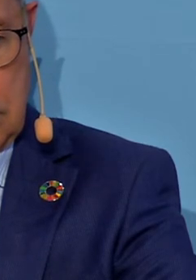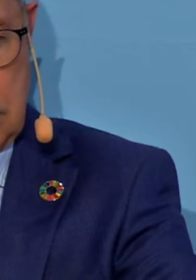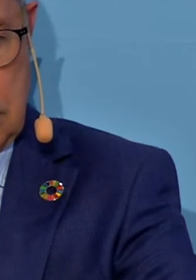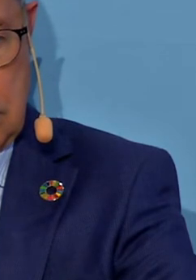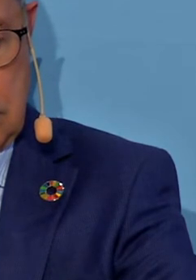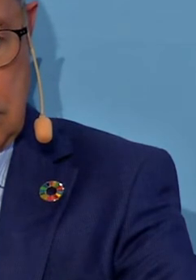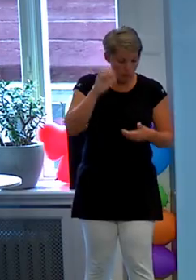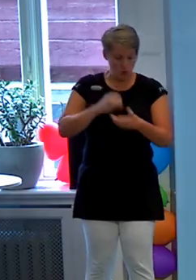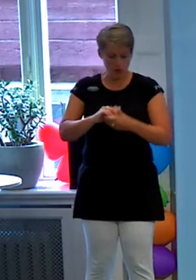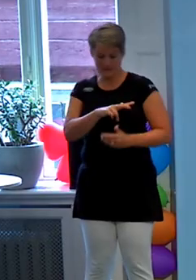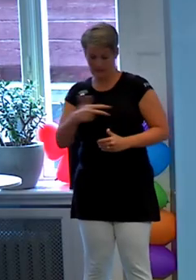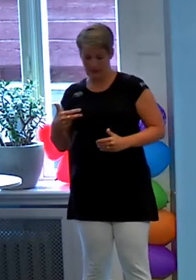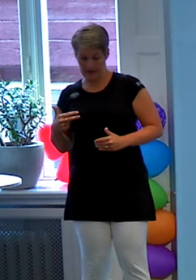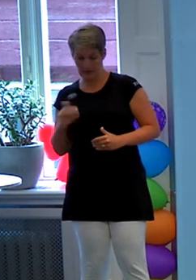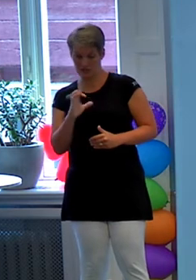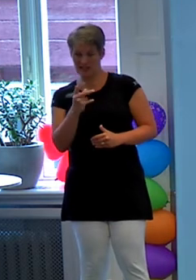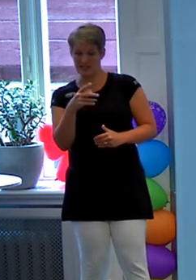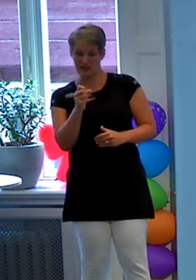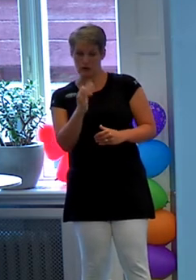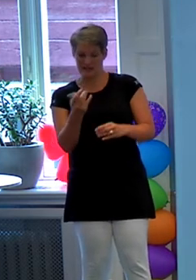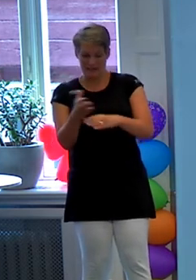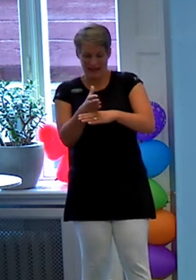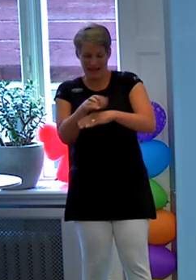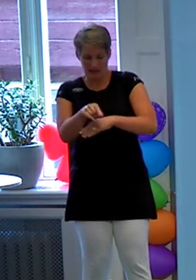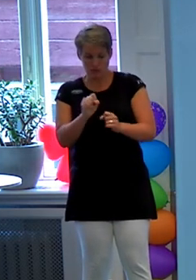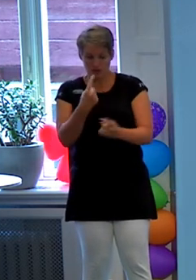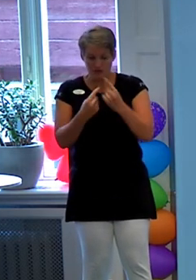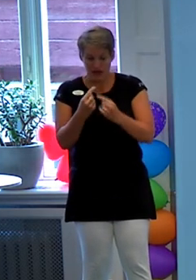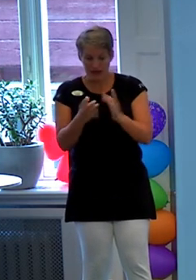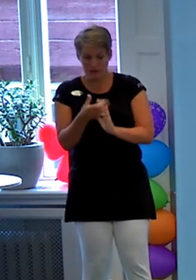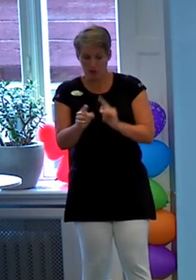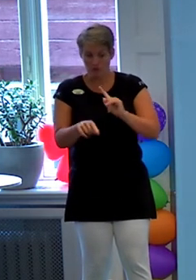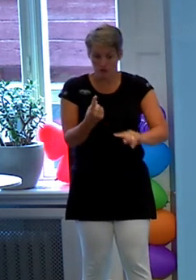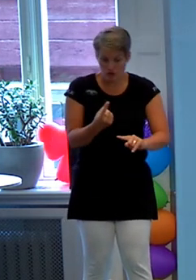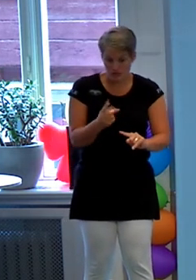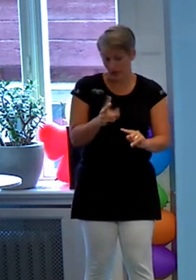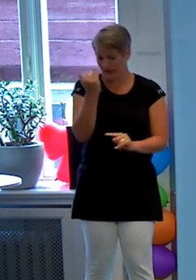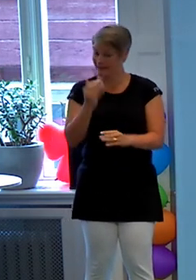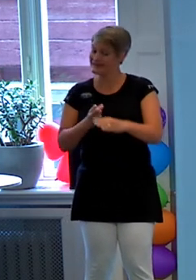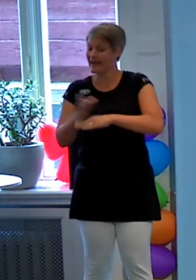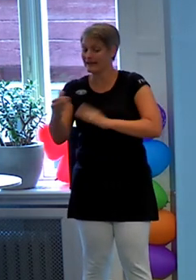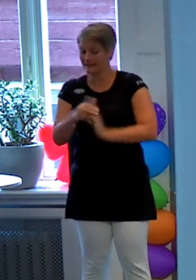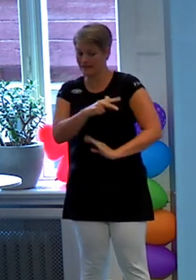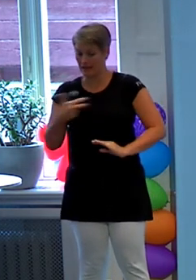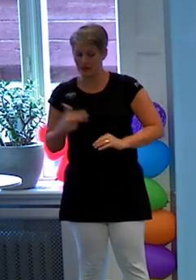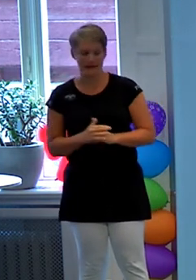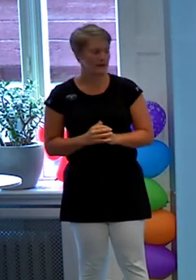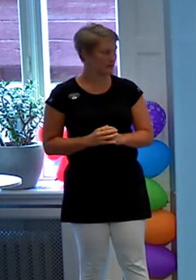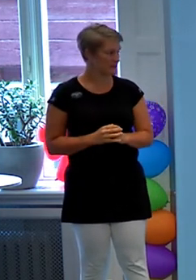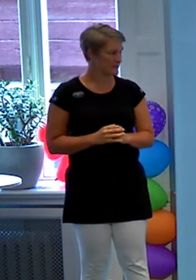Hamburg och Danmark. Ja. Måste ni förhandla med dem först innan ni pratar med danskarna, eller...? Alltså vi har så